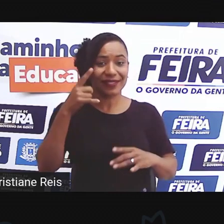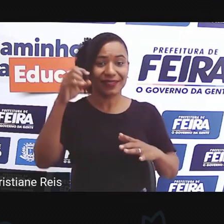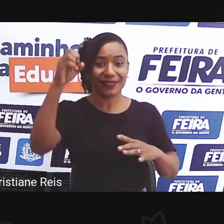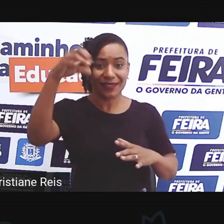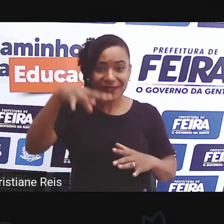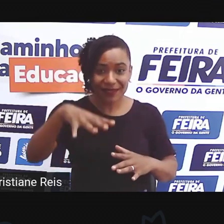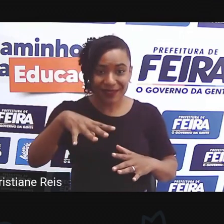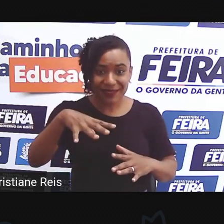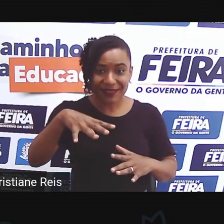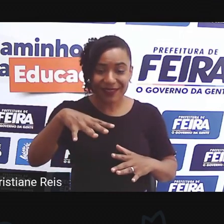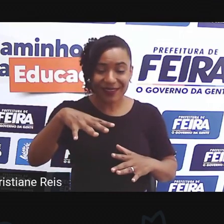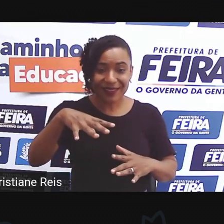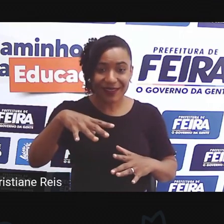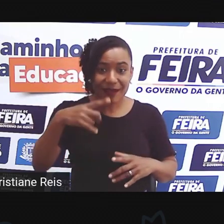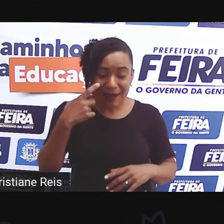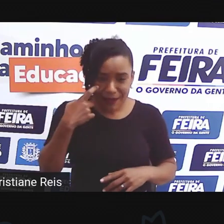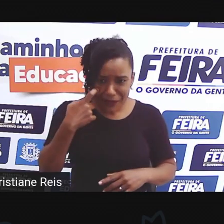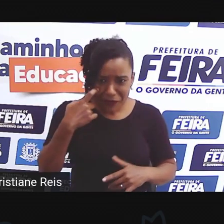Ah!